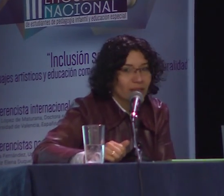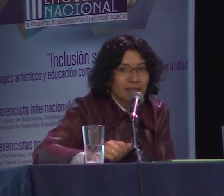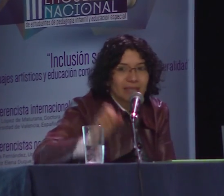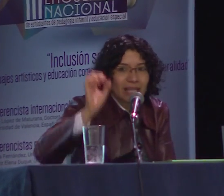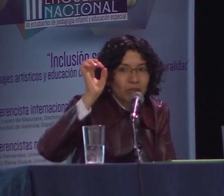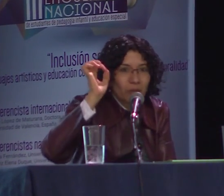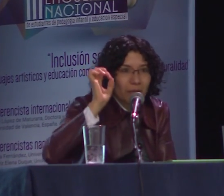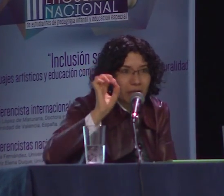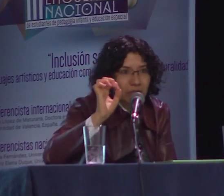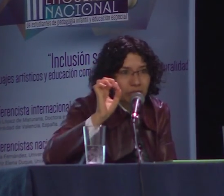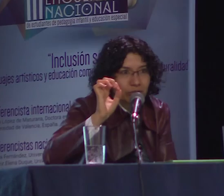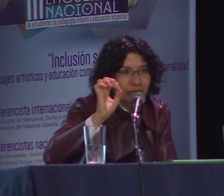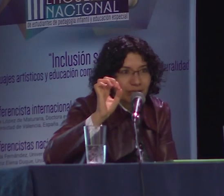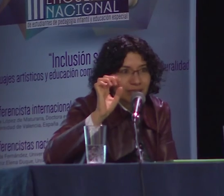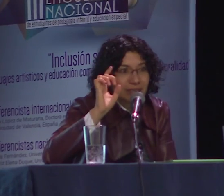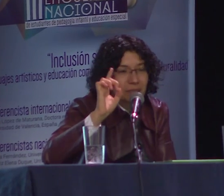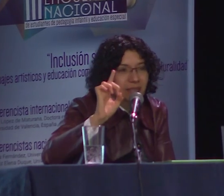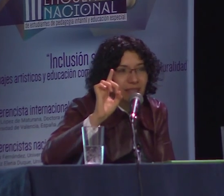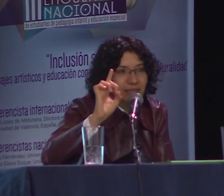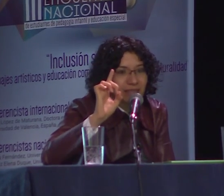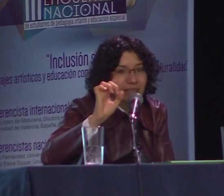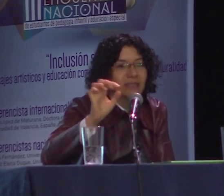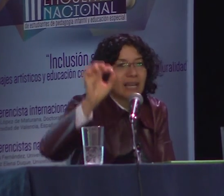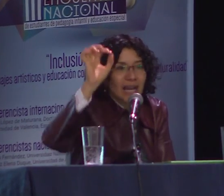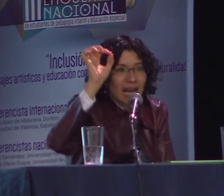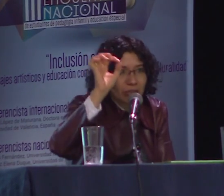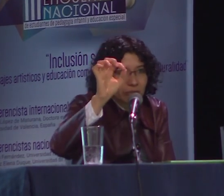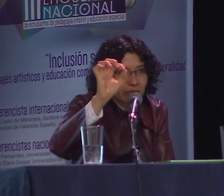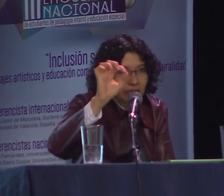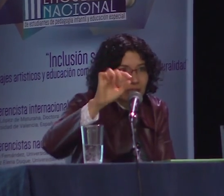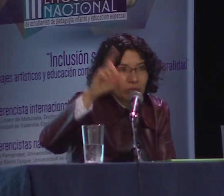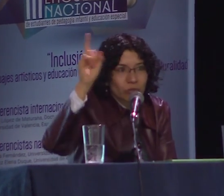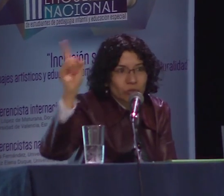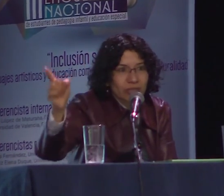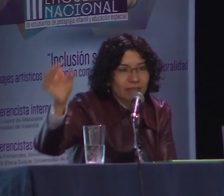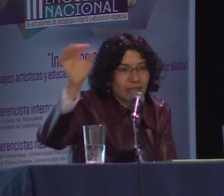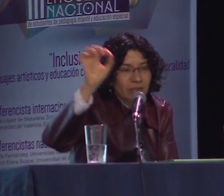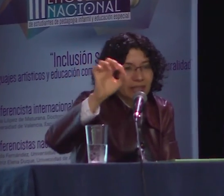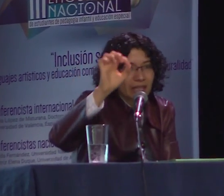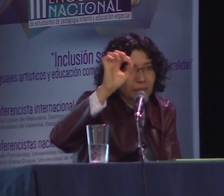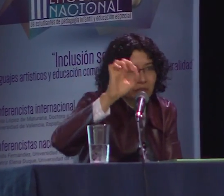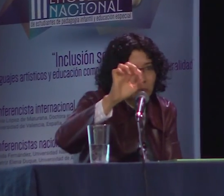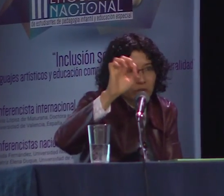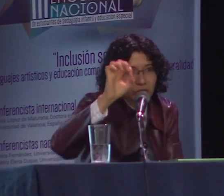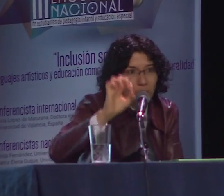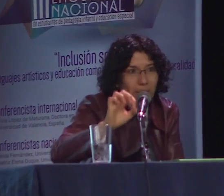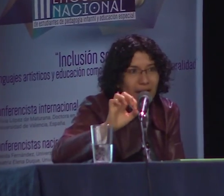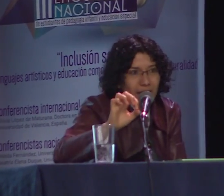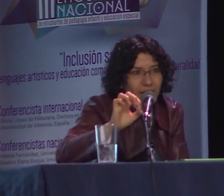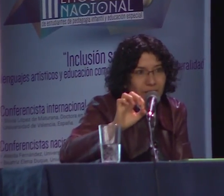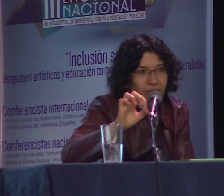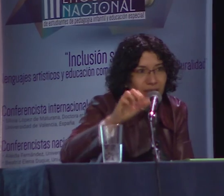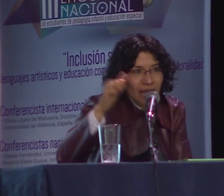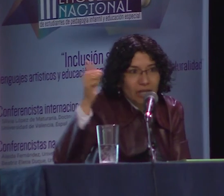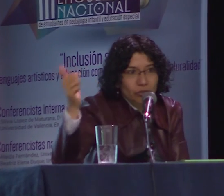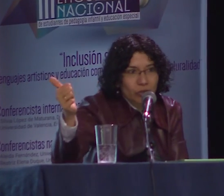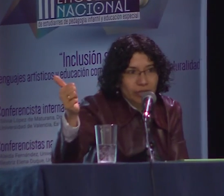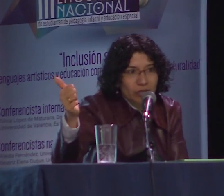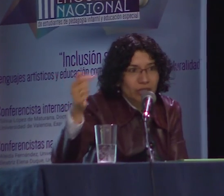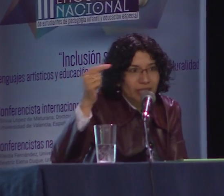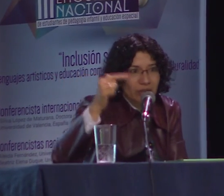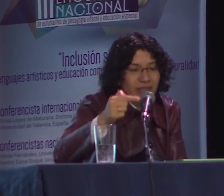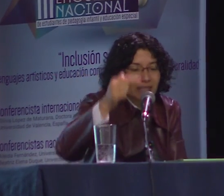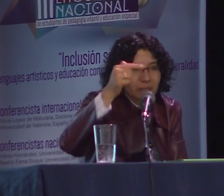planteando, tiene algo maravilloso, y es que empieza a decirles a los ministerios, ustedes deben tener presupuesto para, a